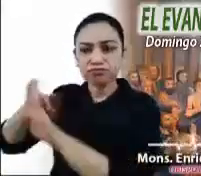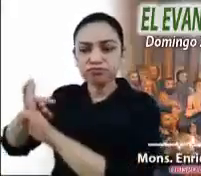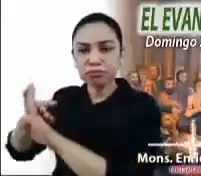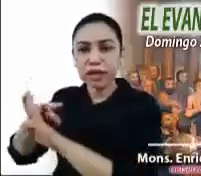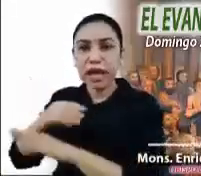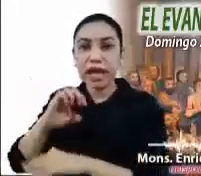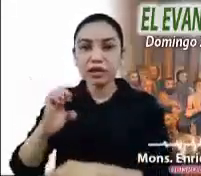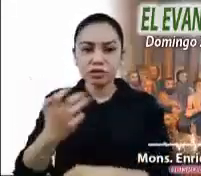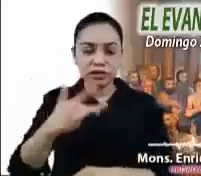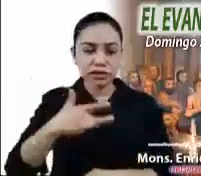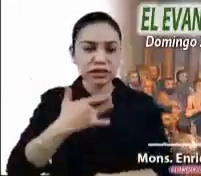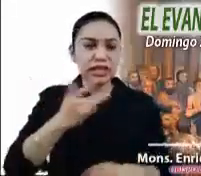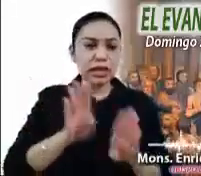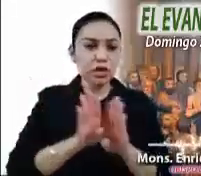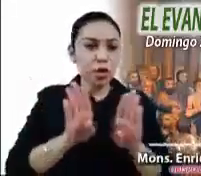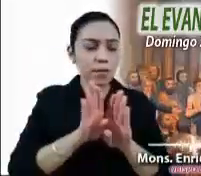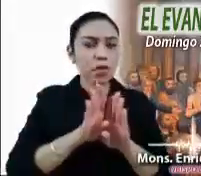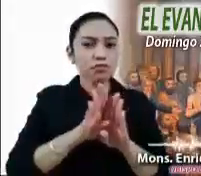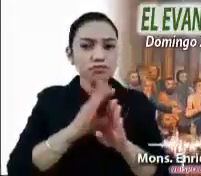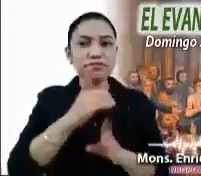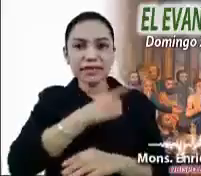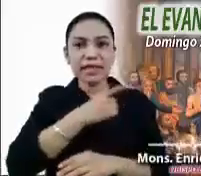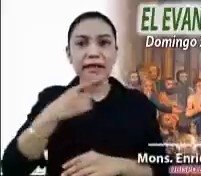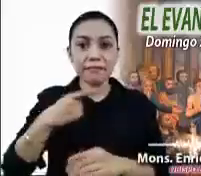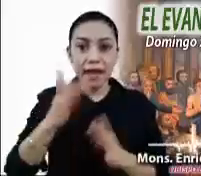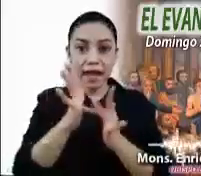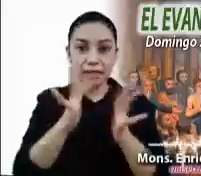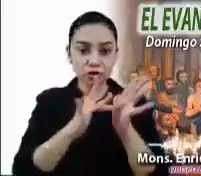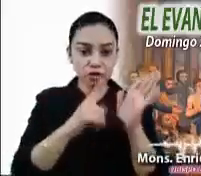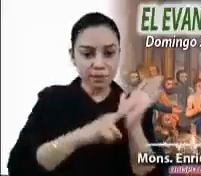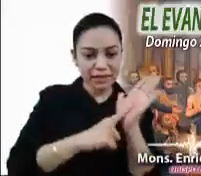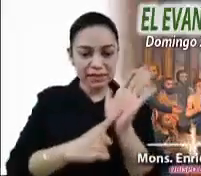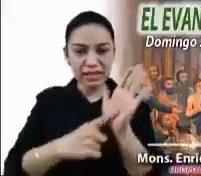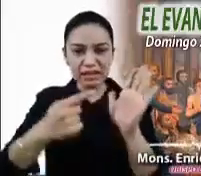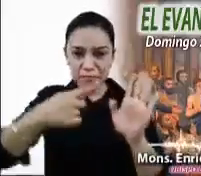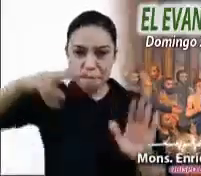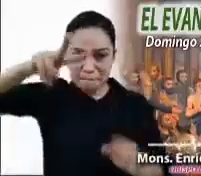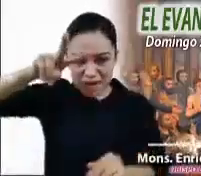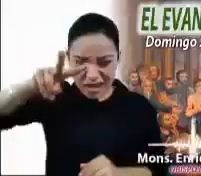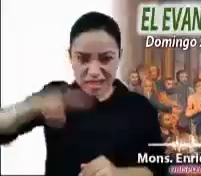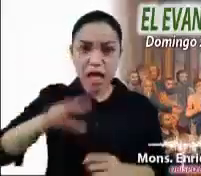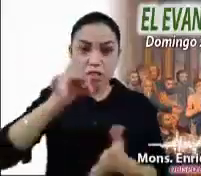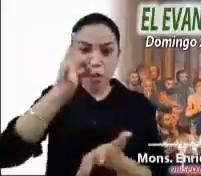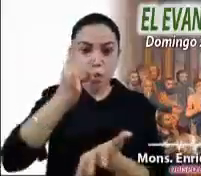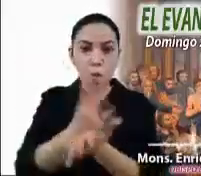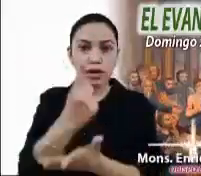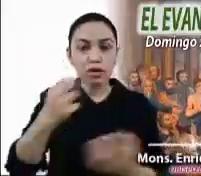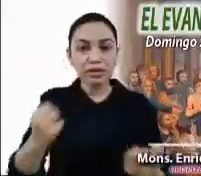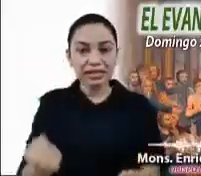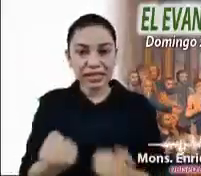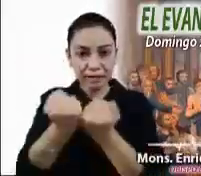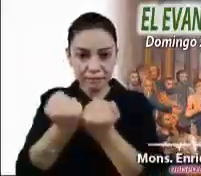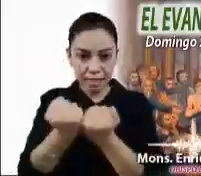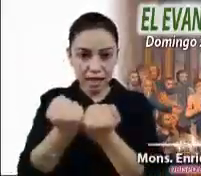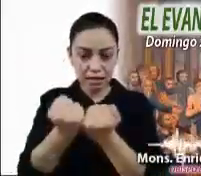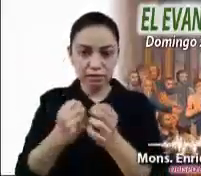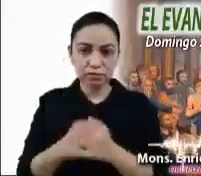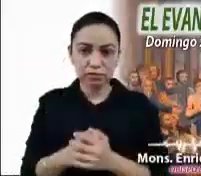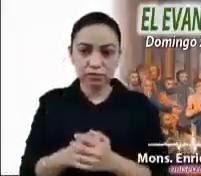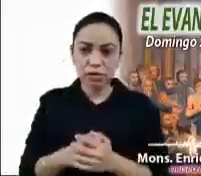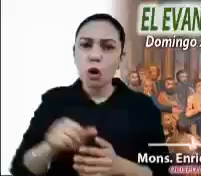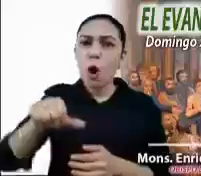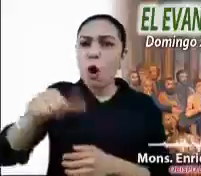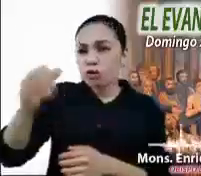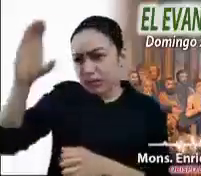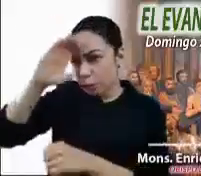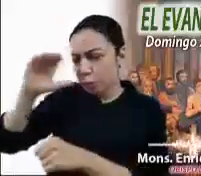como el verdadero y único Salvador. La salvación que proponen las culturas cercanas ni salvan a toda